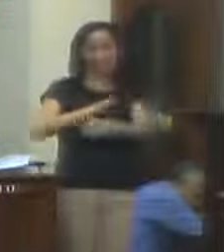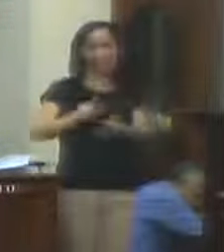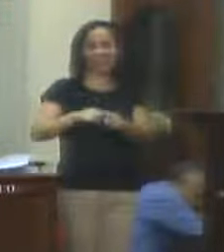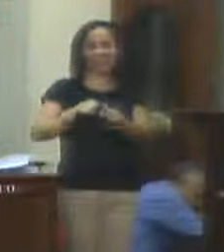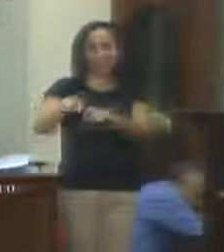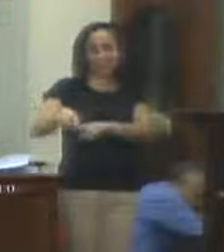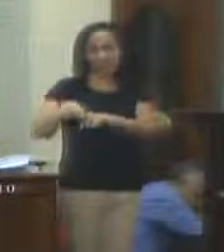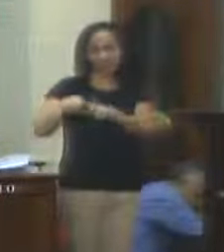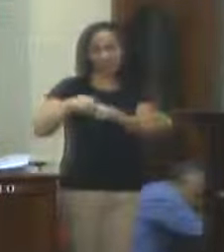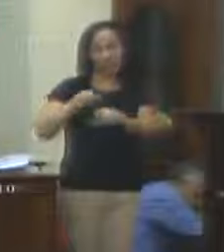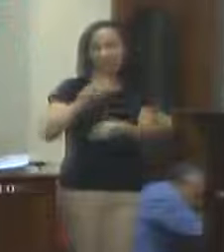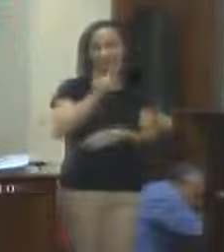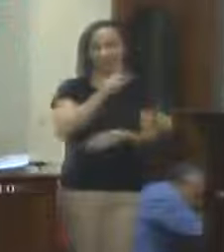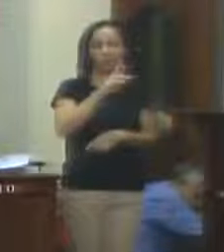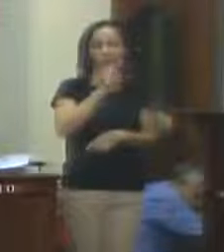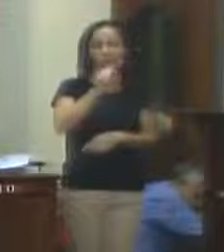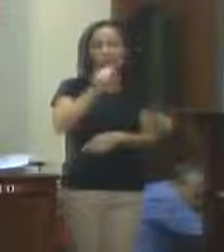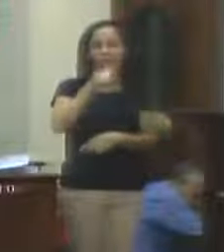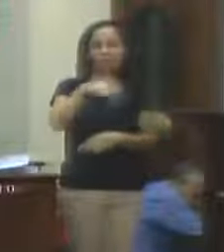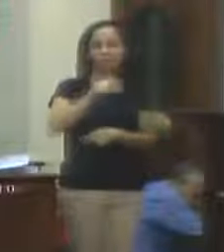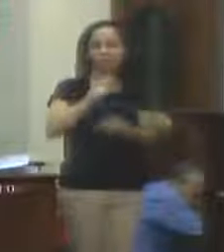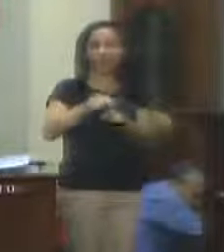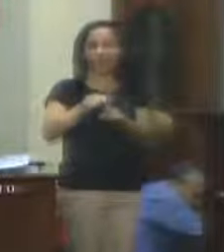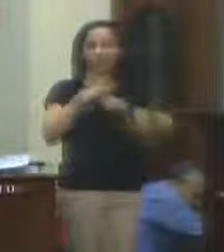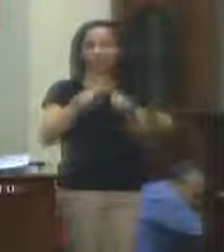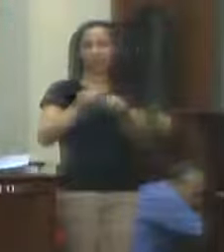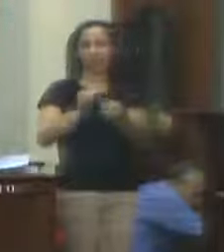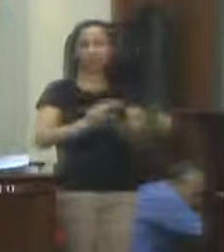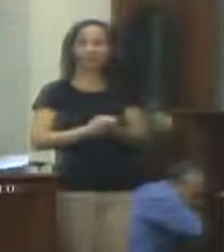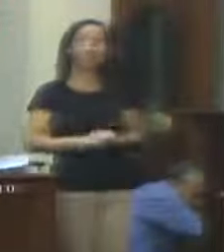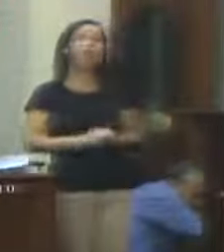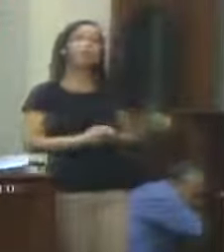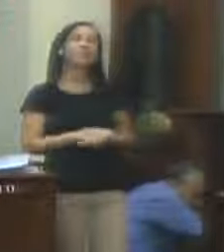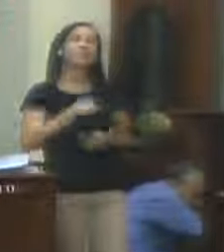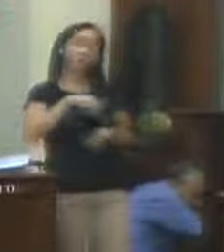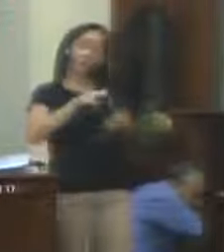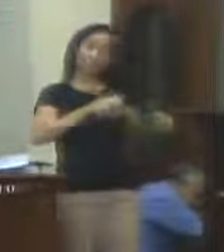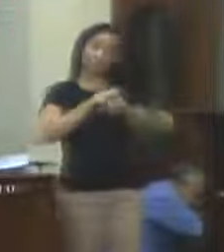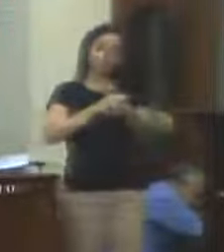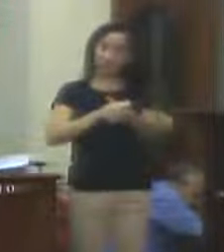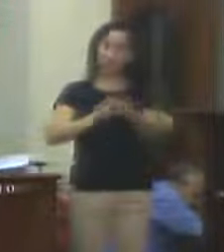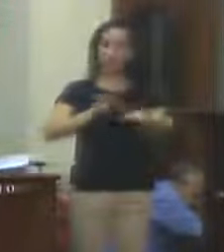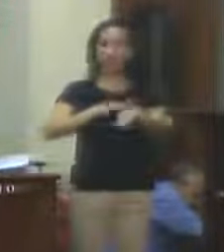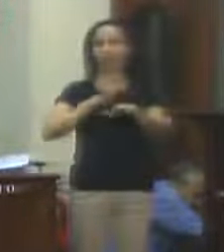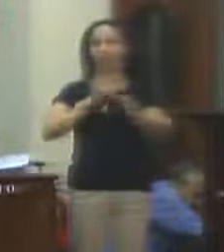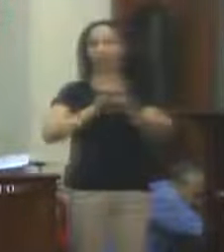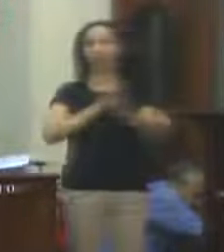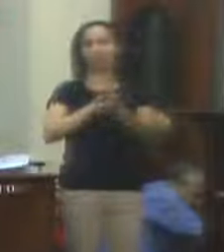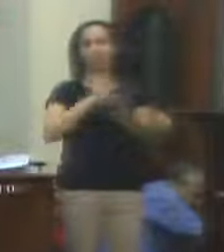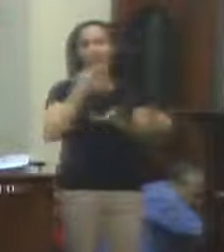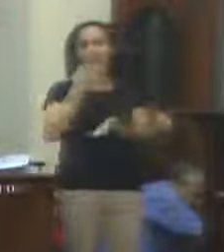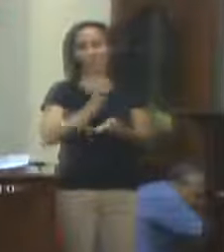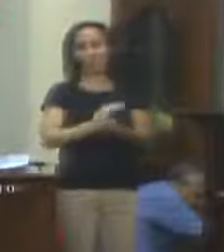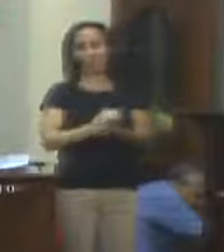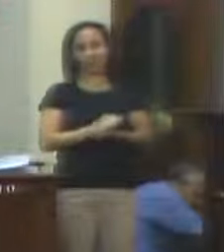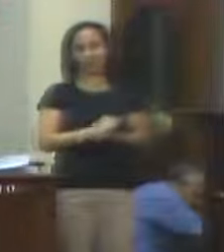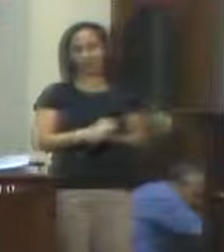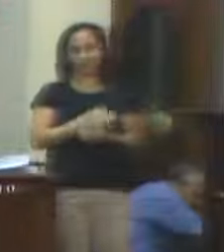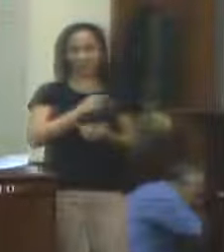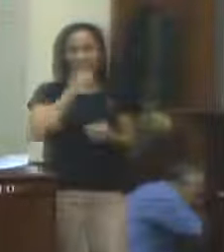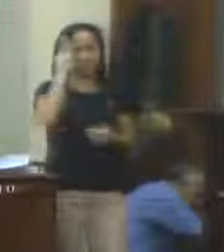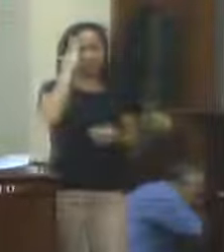urbanas e das vicinais regiões rural do município. Sem mais um momento, certa